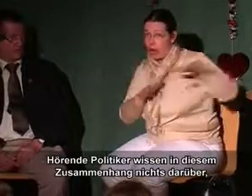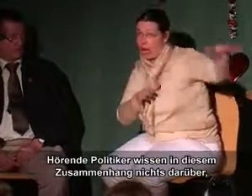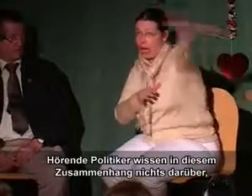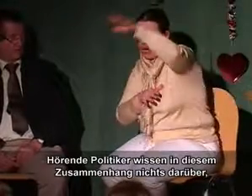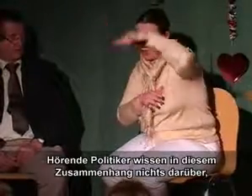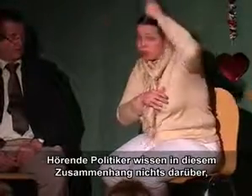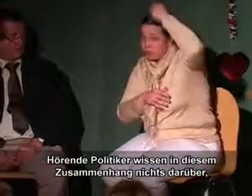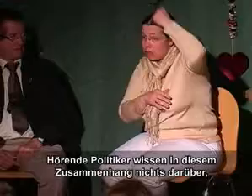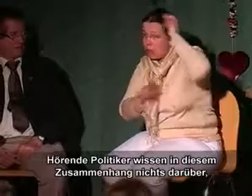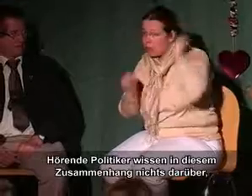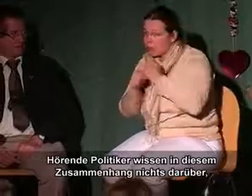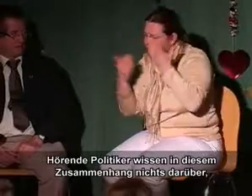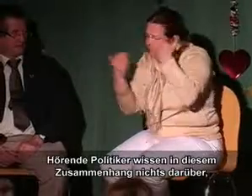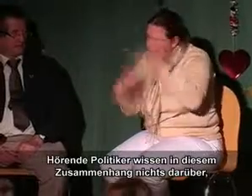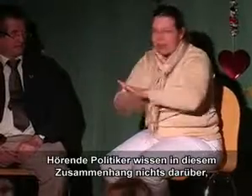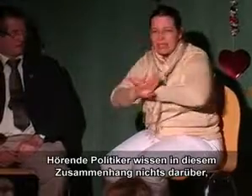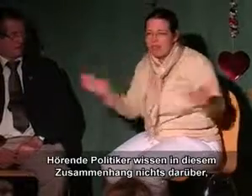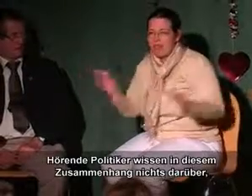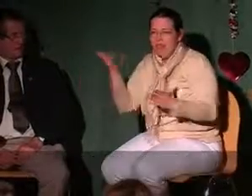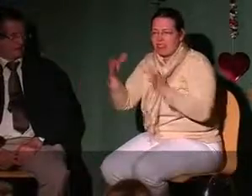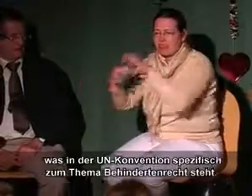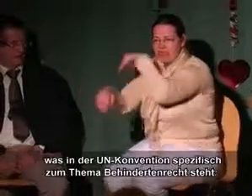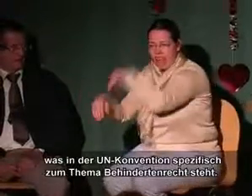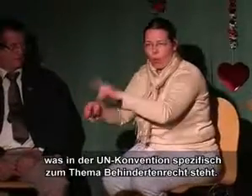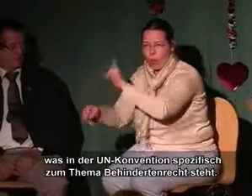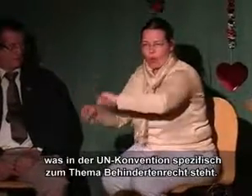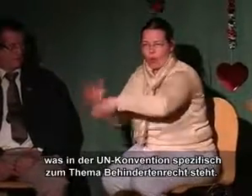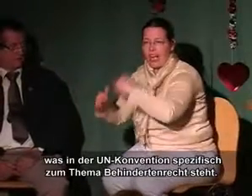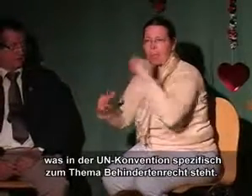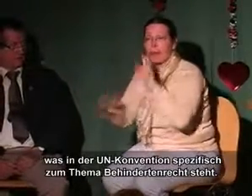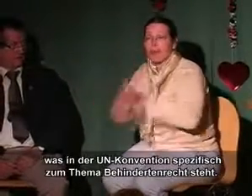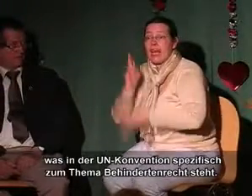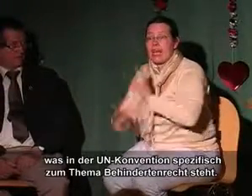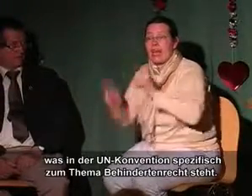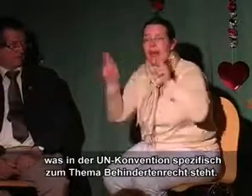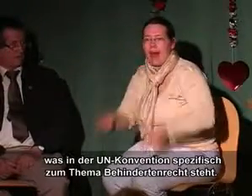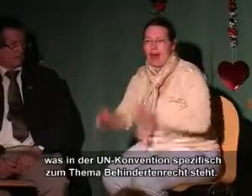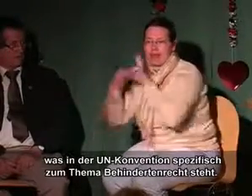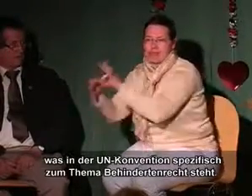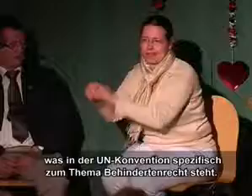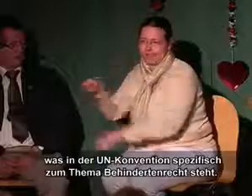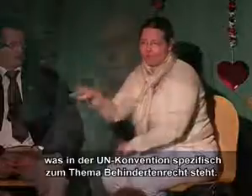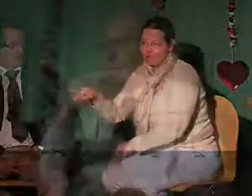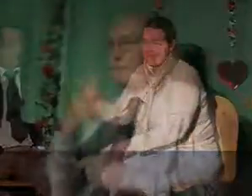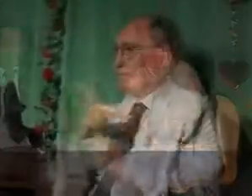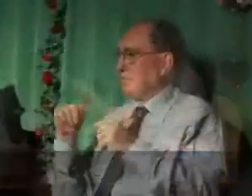Politiker wissen in diesem Zusammenhang nichts darüber, was in der UN-Konvention spezifisch zum Thema Behindertenrecht steht.